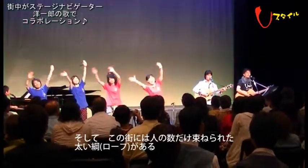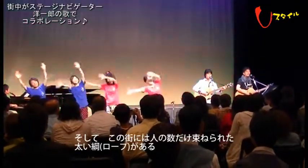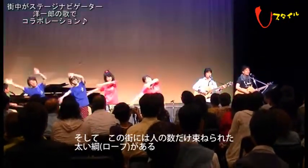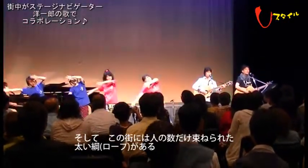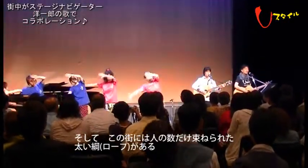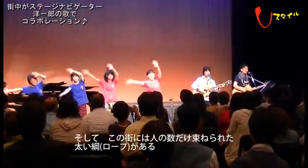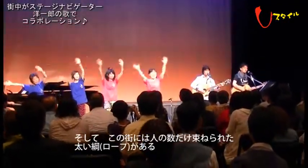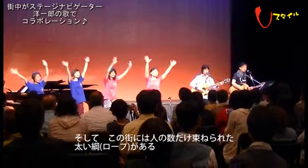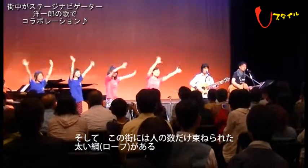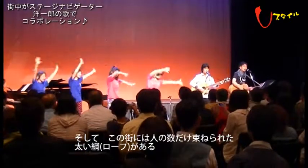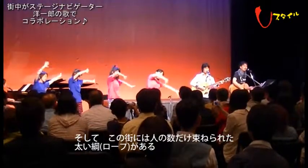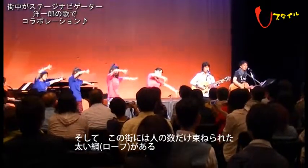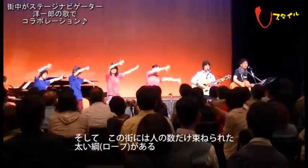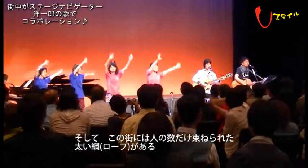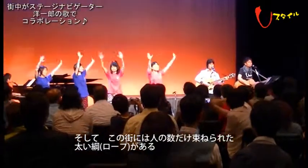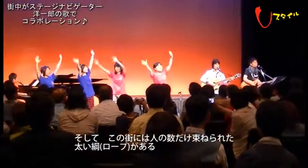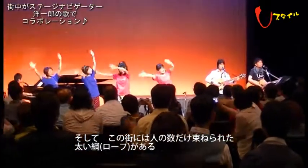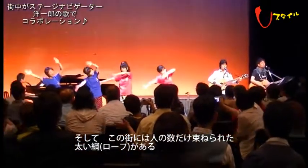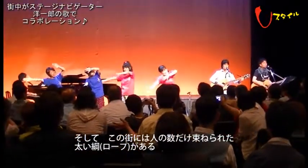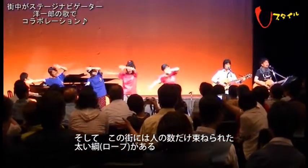津市2